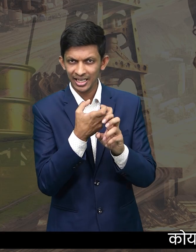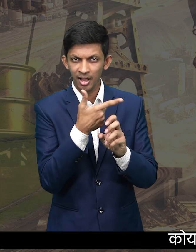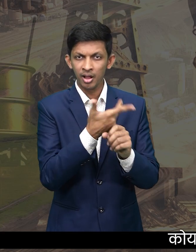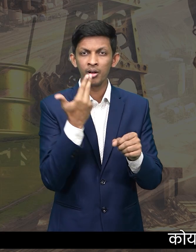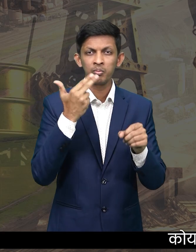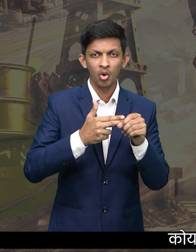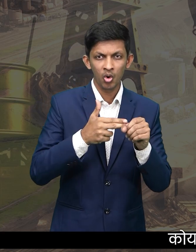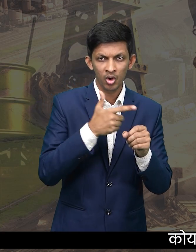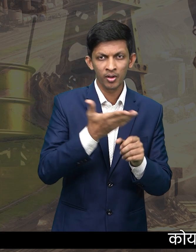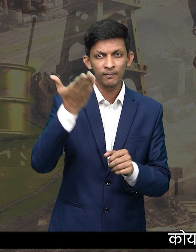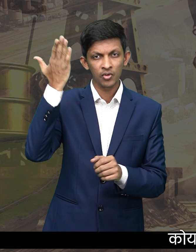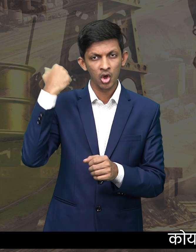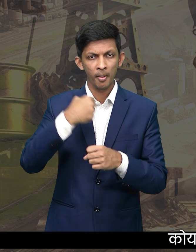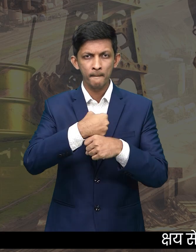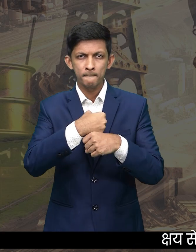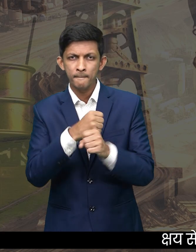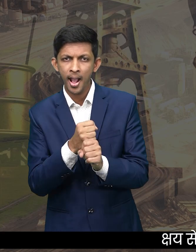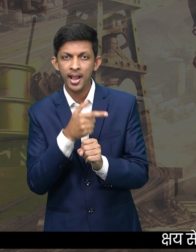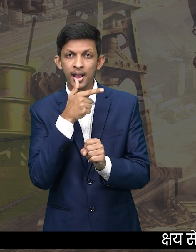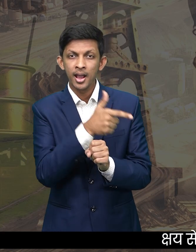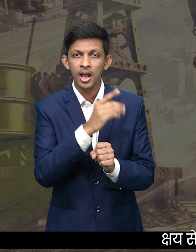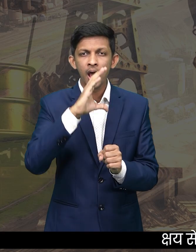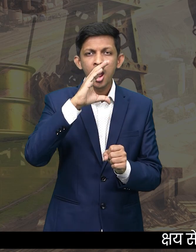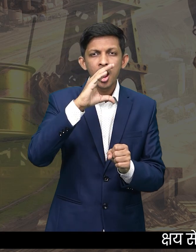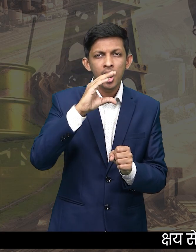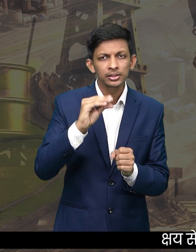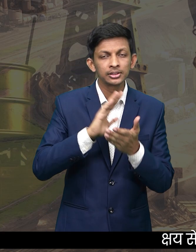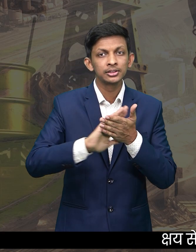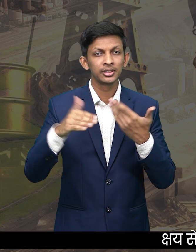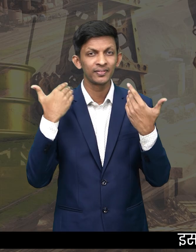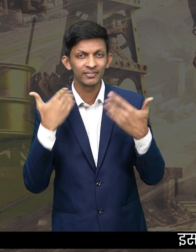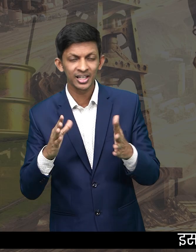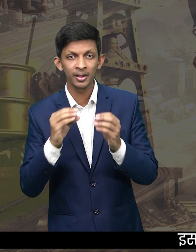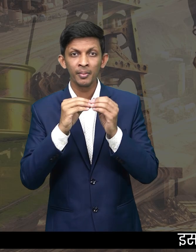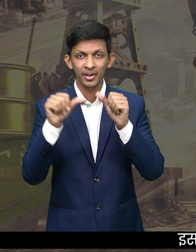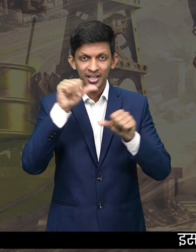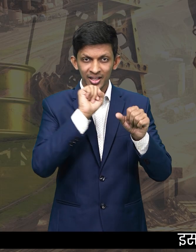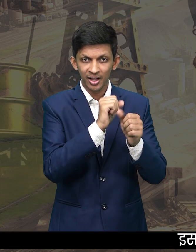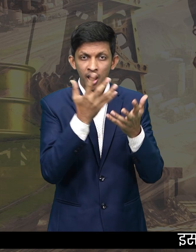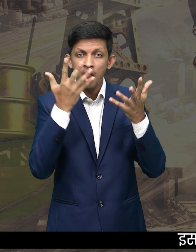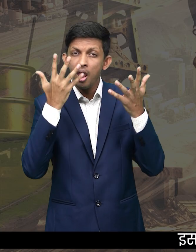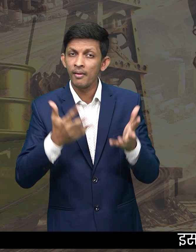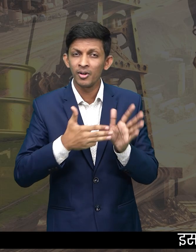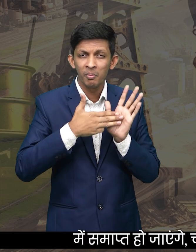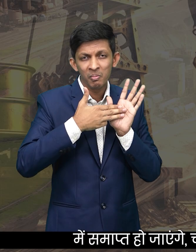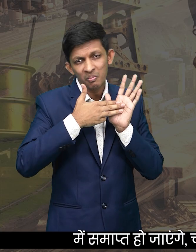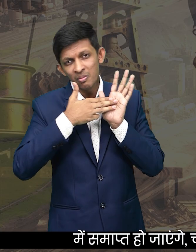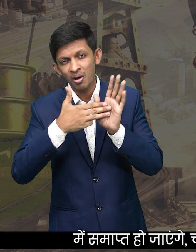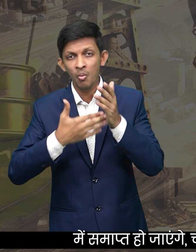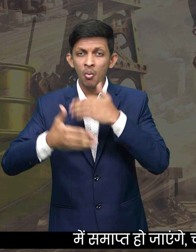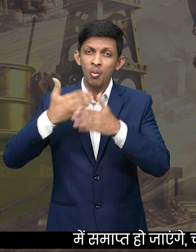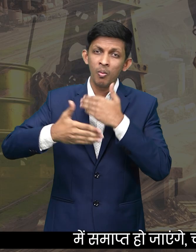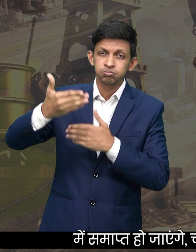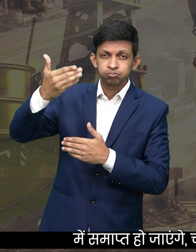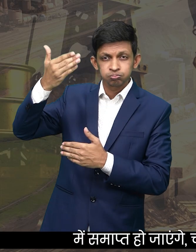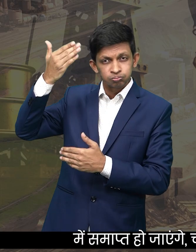कोयला और पेट्रोलियम जैव सामग्री के क्षय से लाखों साल पहले बनाए गए थे और इसलिए ये ऐसे संसाधन हैं जो भविष्य में समाप्त